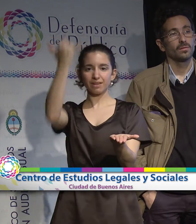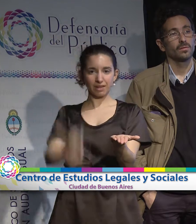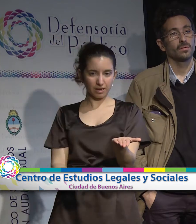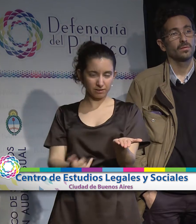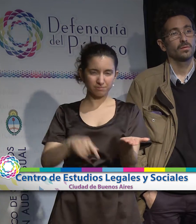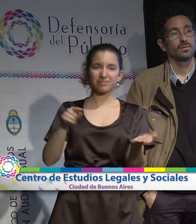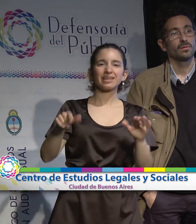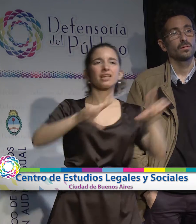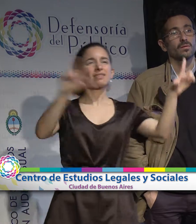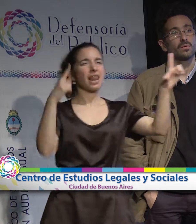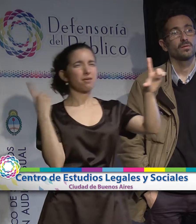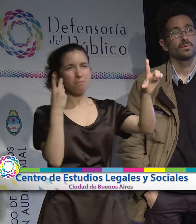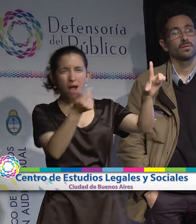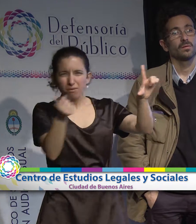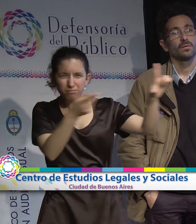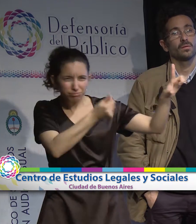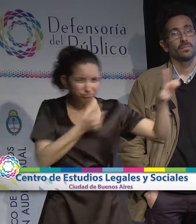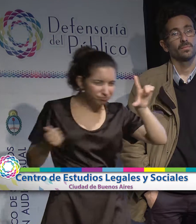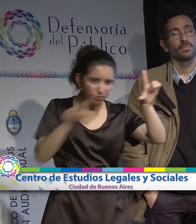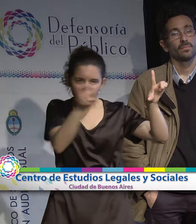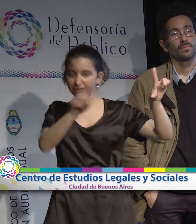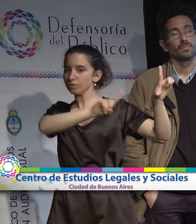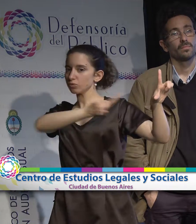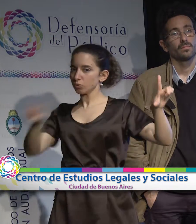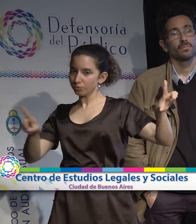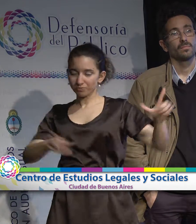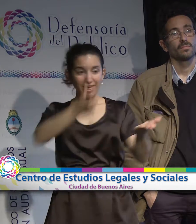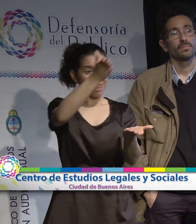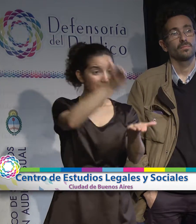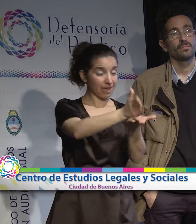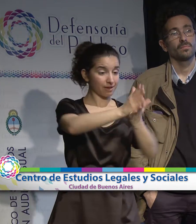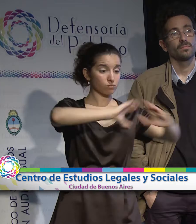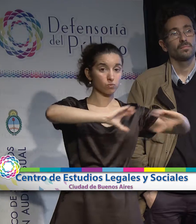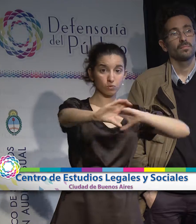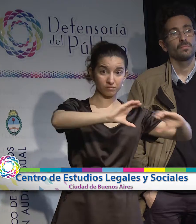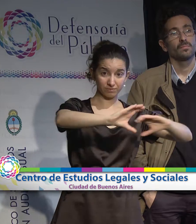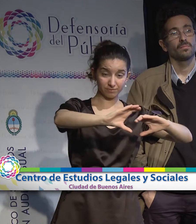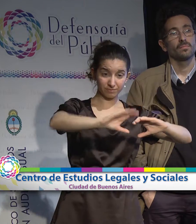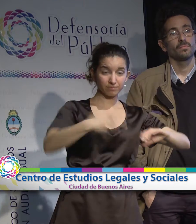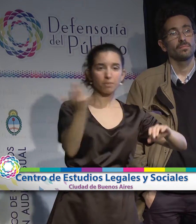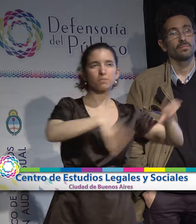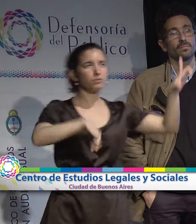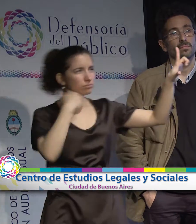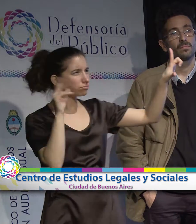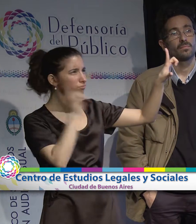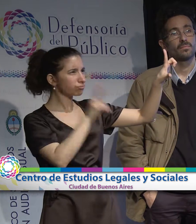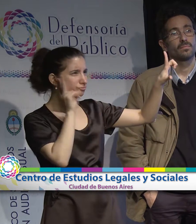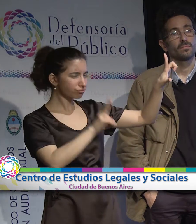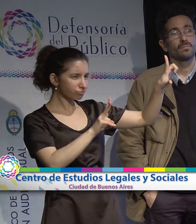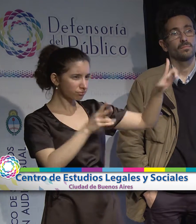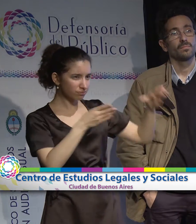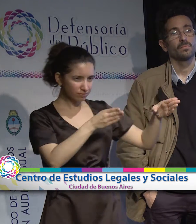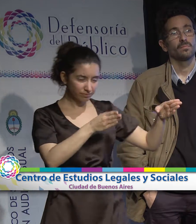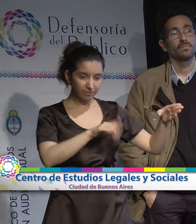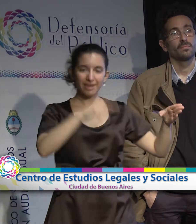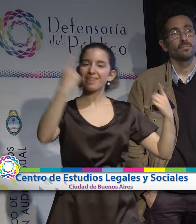consumo. En este sentido, establece una relación entre el derecho de las audiencias y el derecho humano a la comunicación, distinguiéndolo de lo que